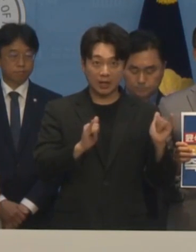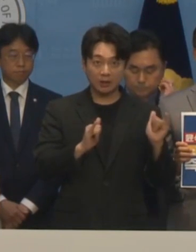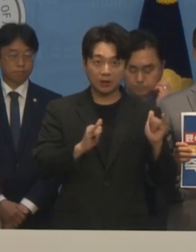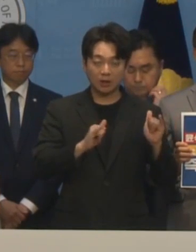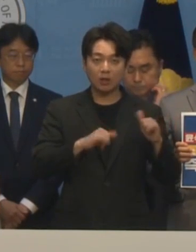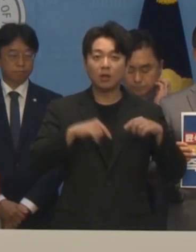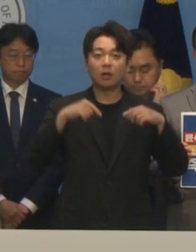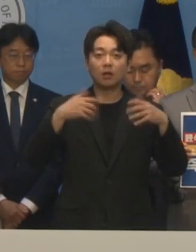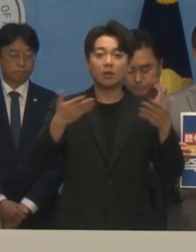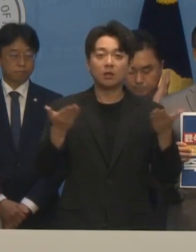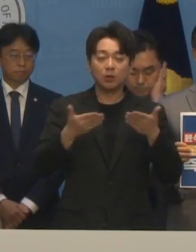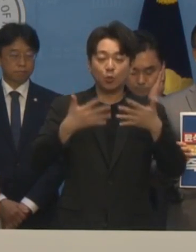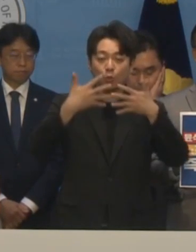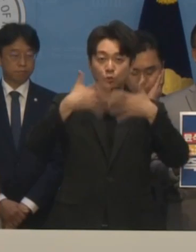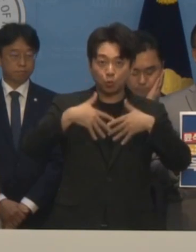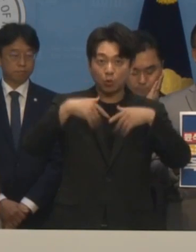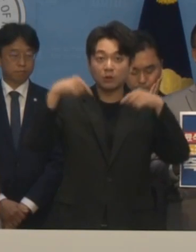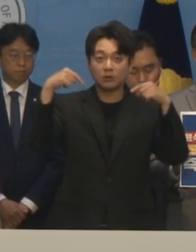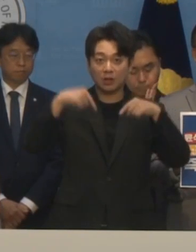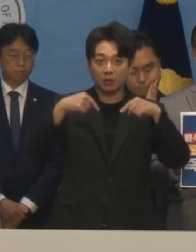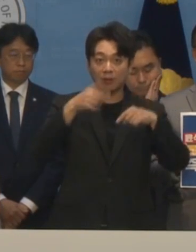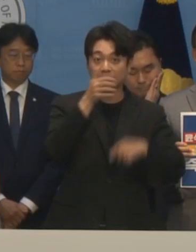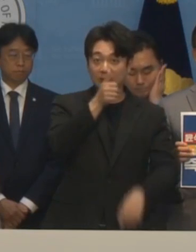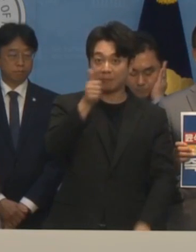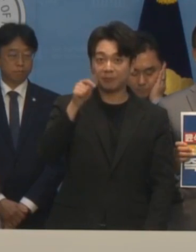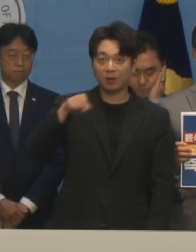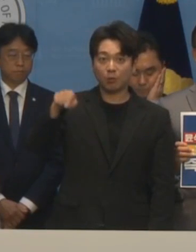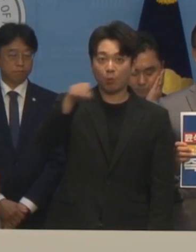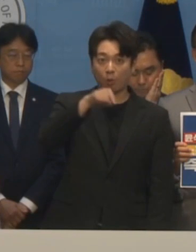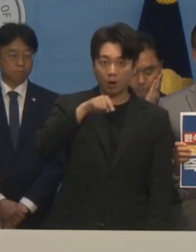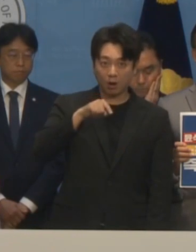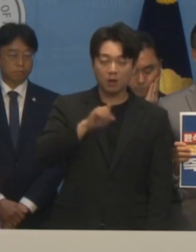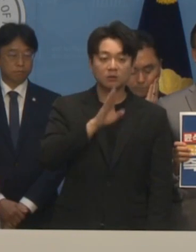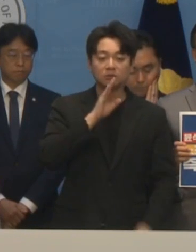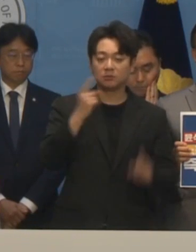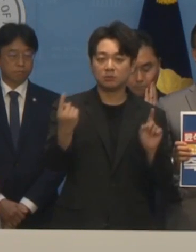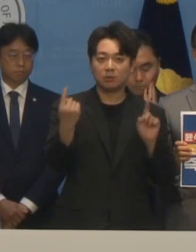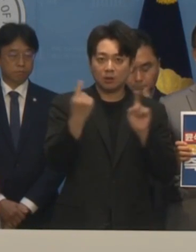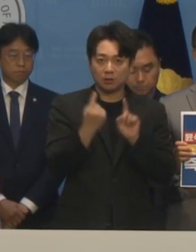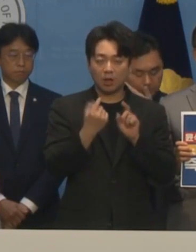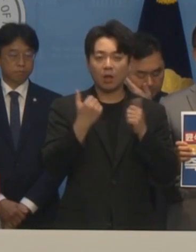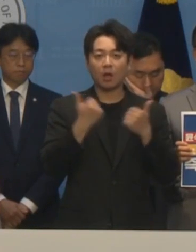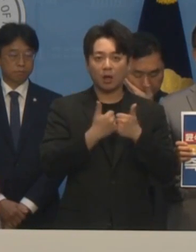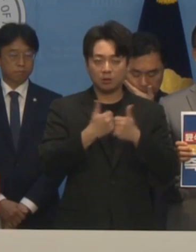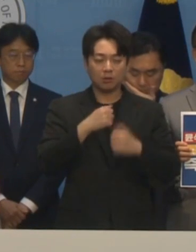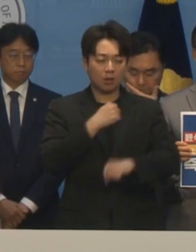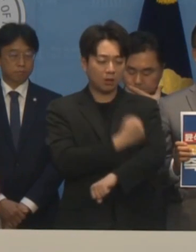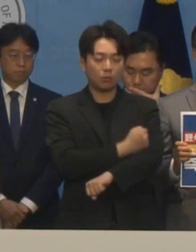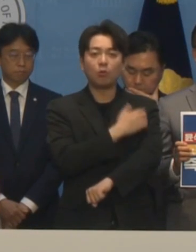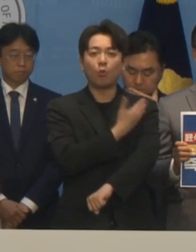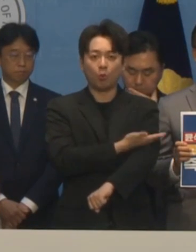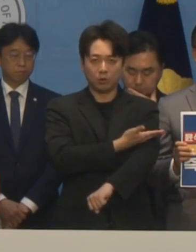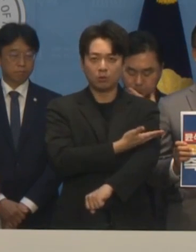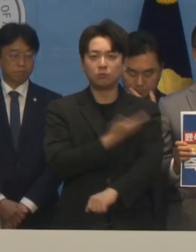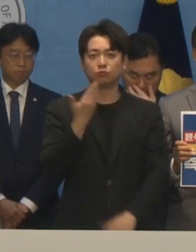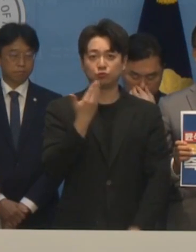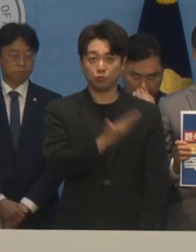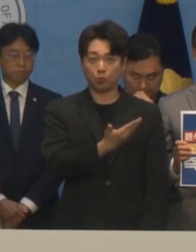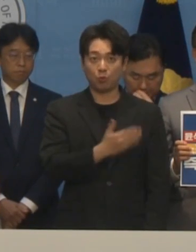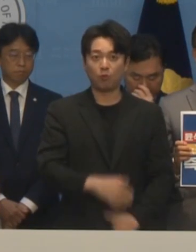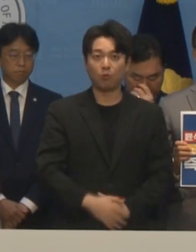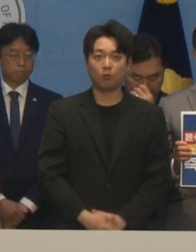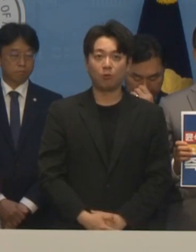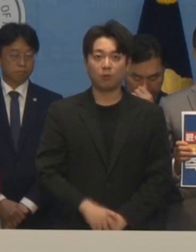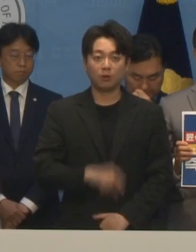결정하는 진짜 사장과 교섭할 수 있게 하고 사용자의 불법 행위에 대해 정당한